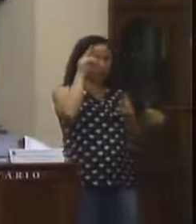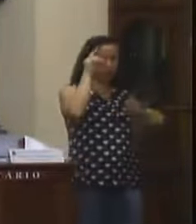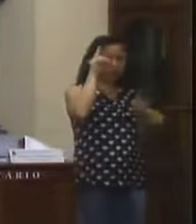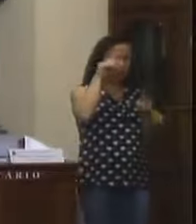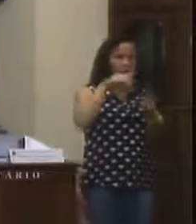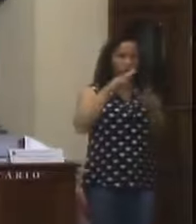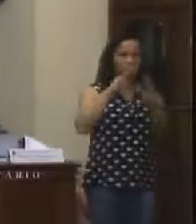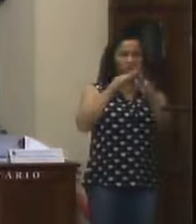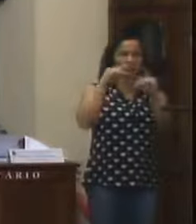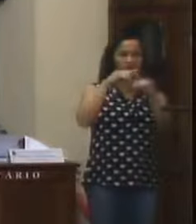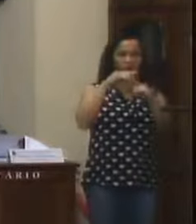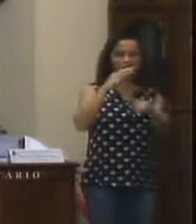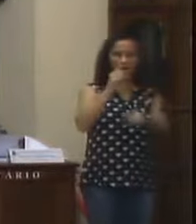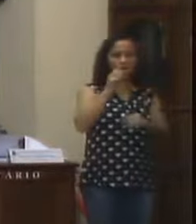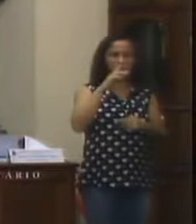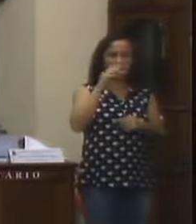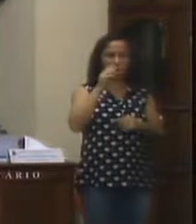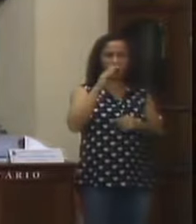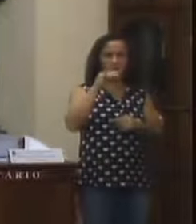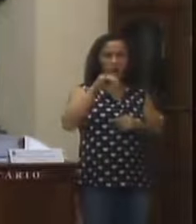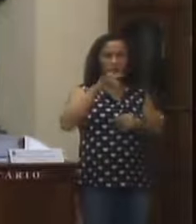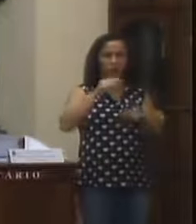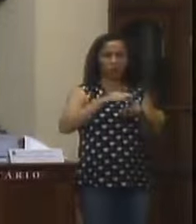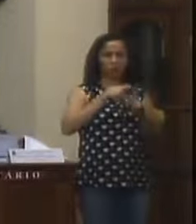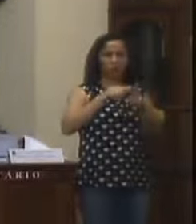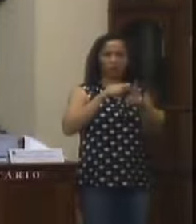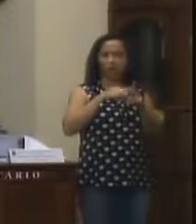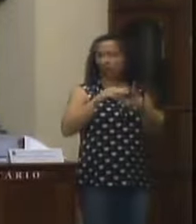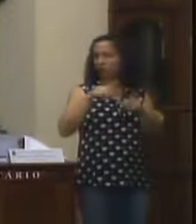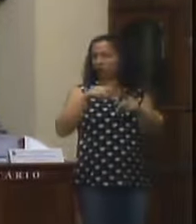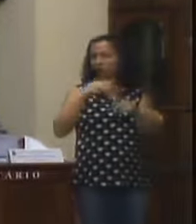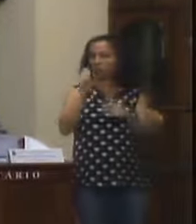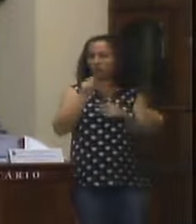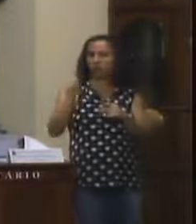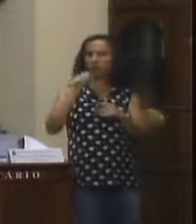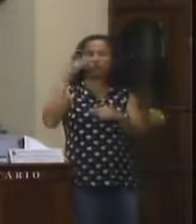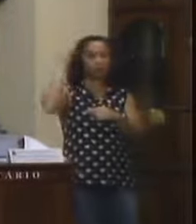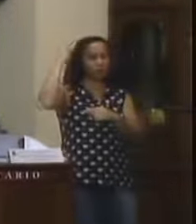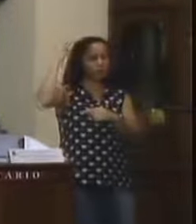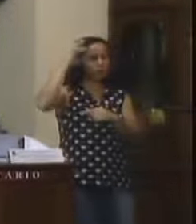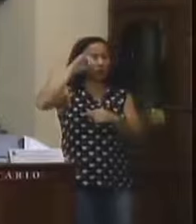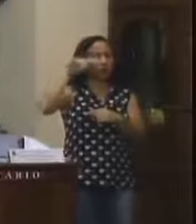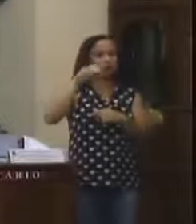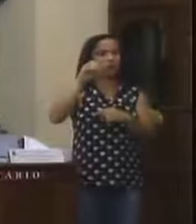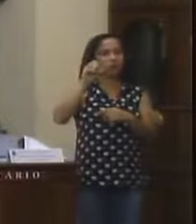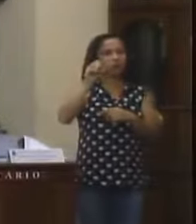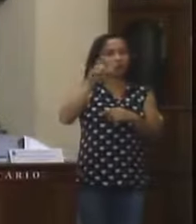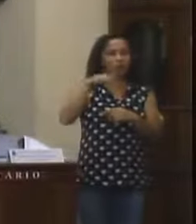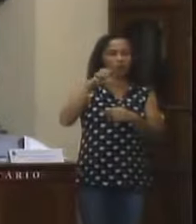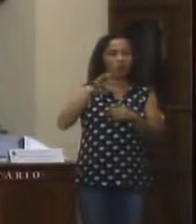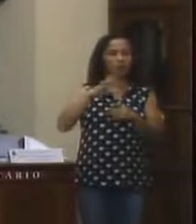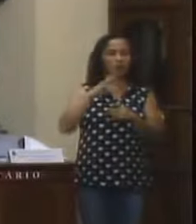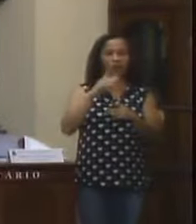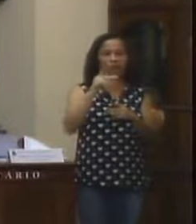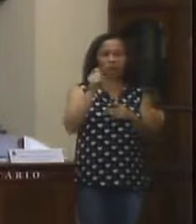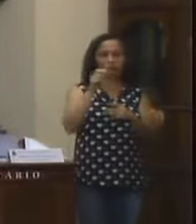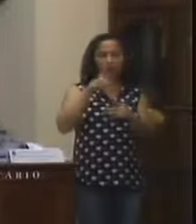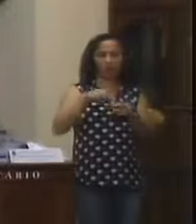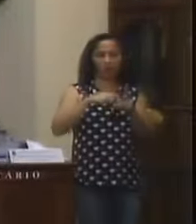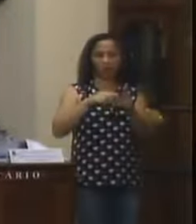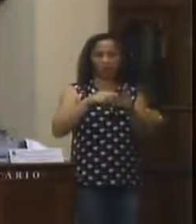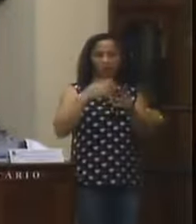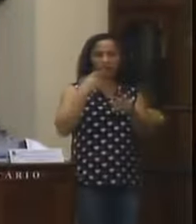Igreja Católica do bairro Carambita. Às quartas-feiras, na sede da Associação dos Moradores do bairro São José das Palmeiras. E às sextas-feiras, na quadra de esporte do bairro Dudu